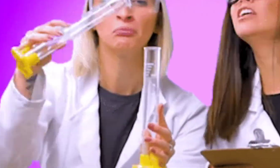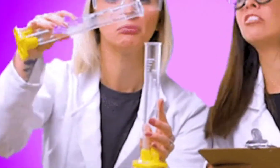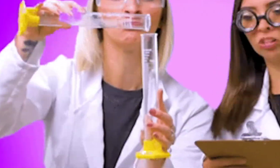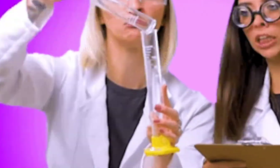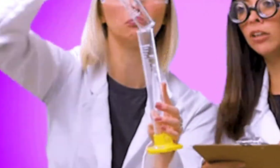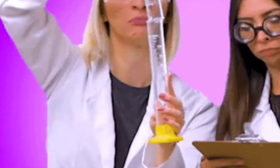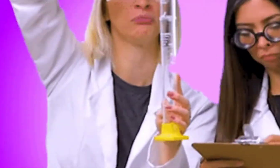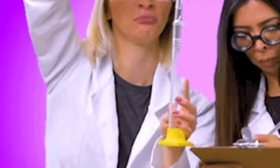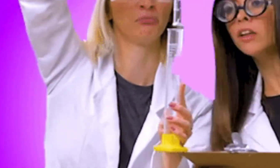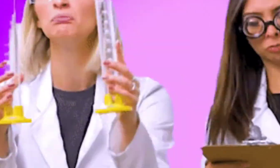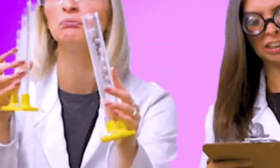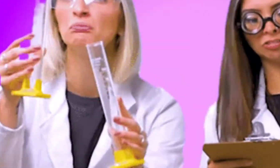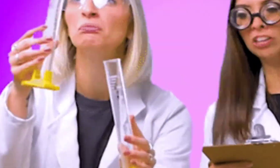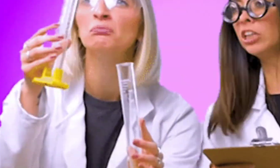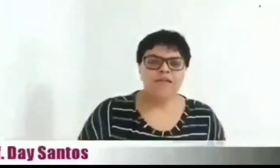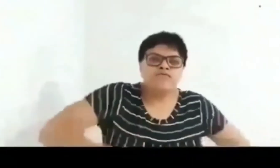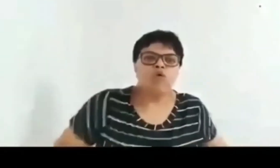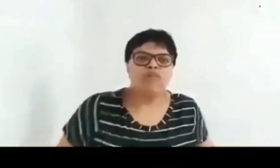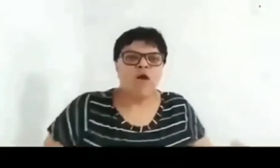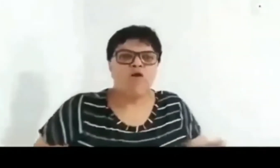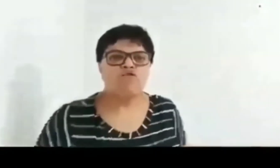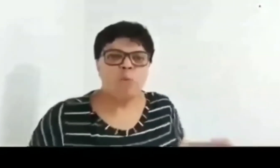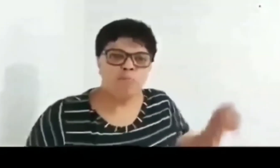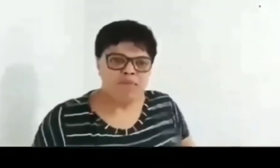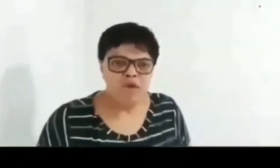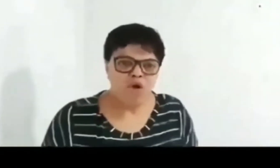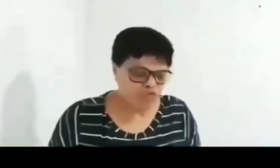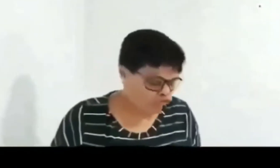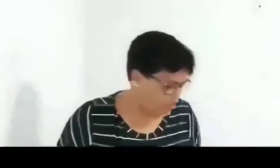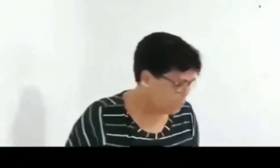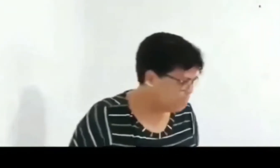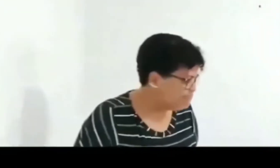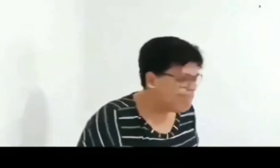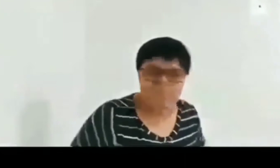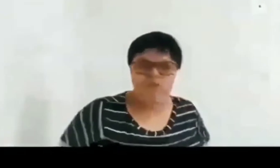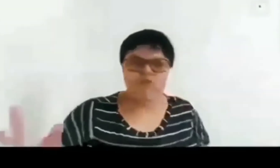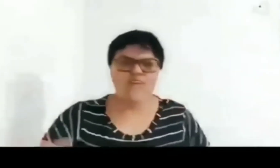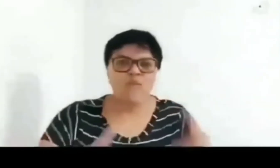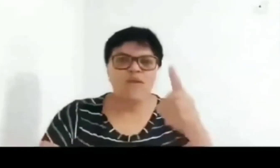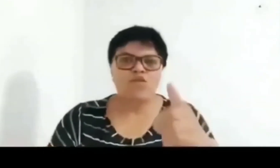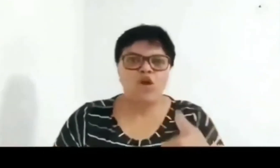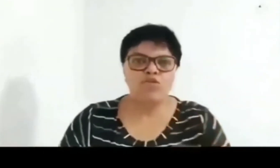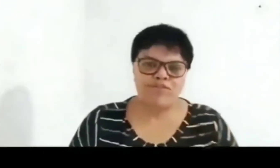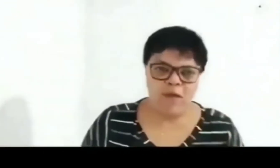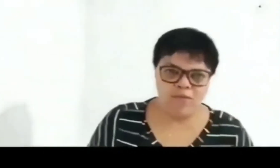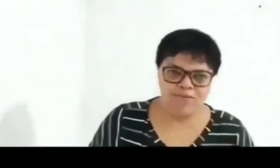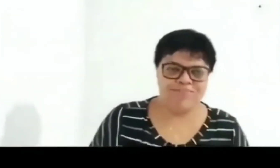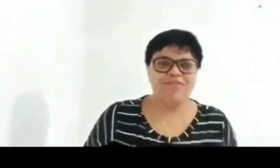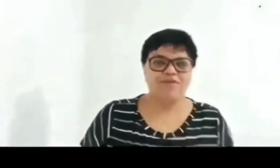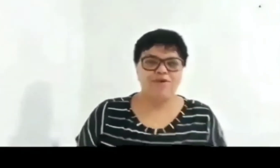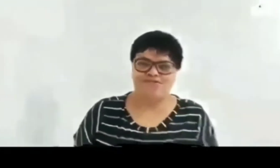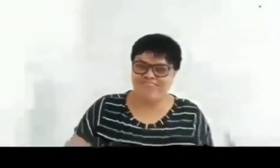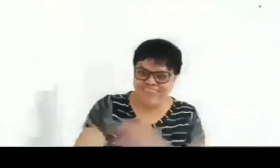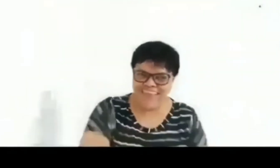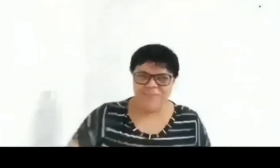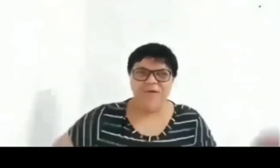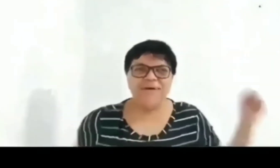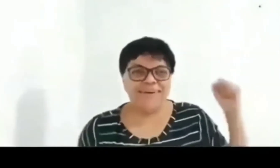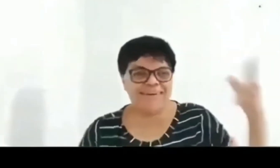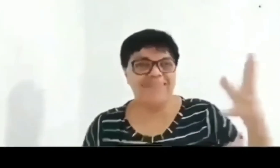Salve, internauta! Vamos começar hoje com biologia. Vou fazer uma introdução. Citologia, por